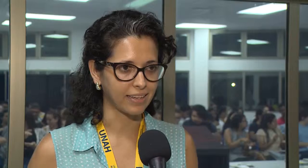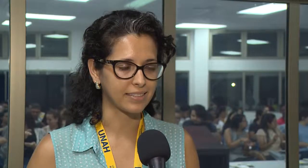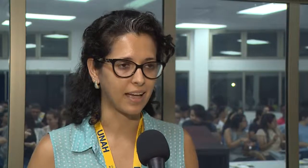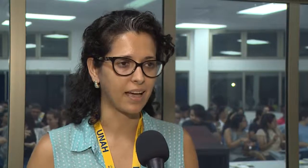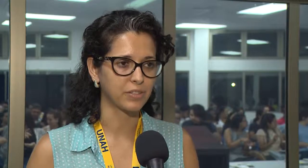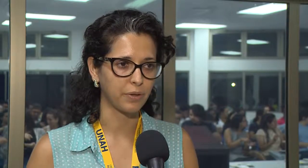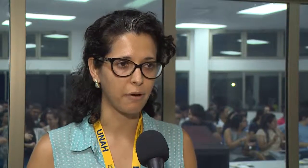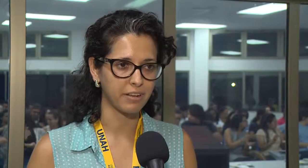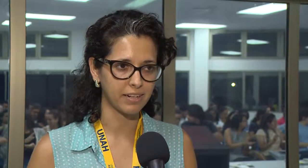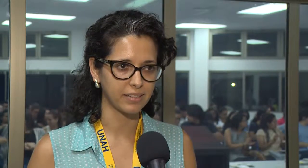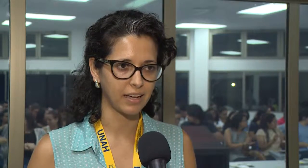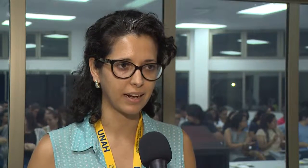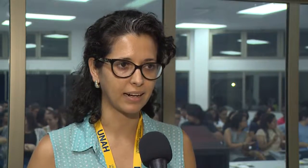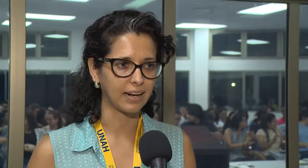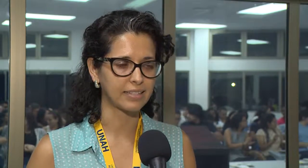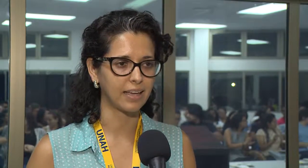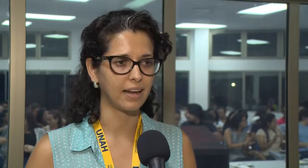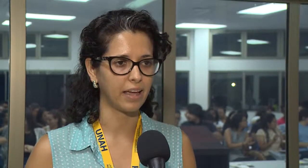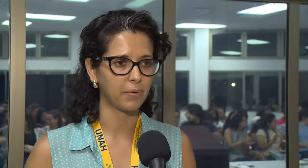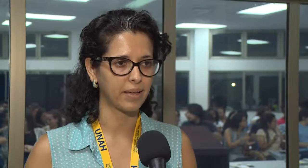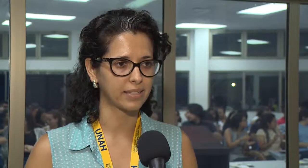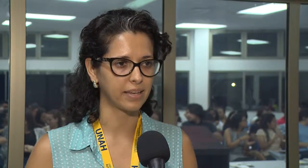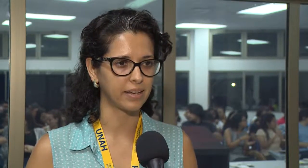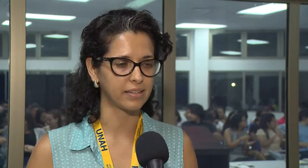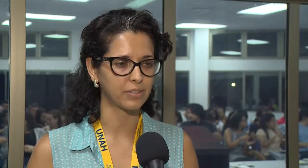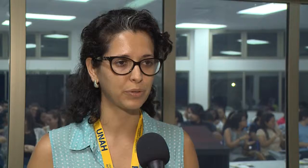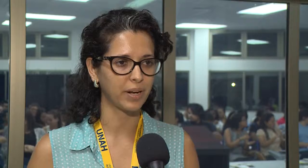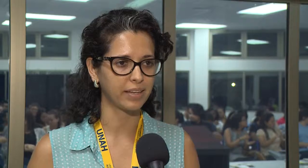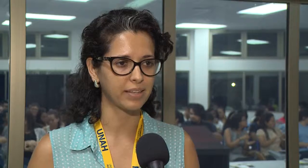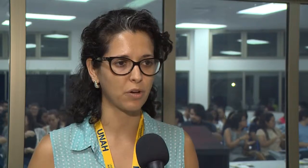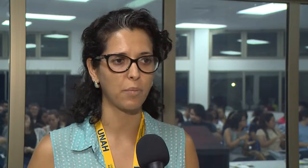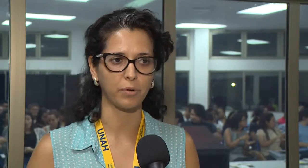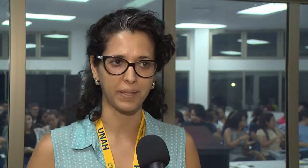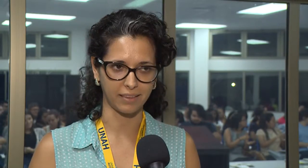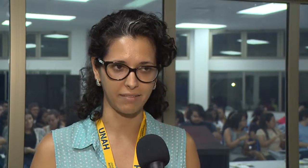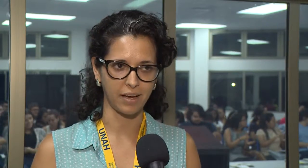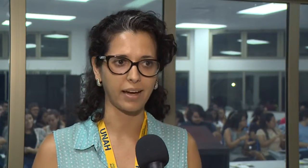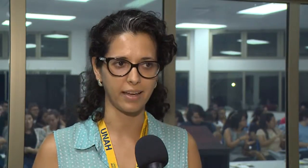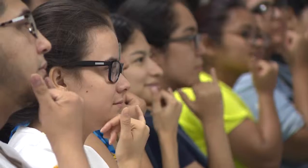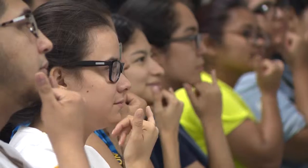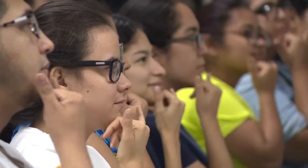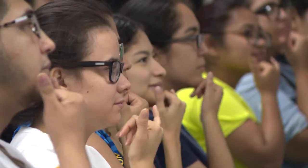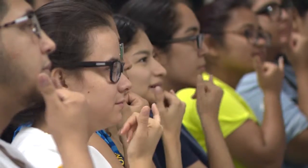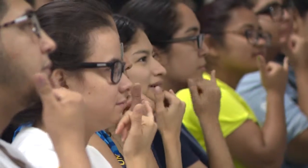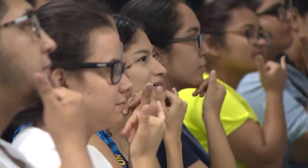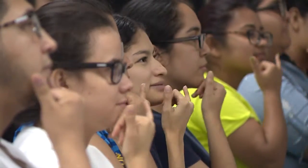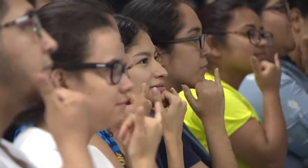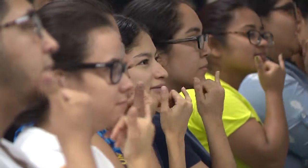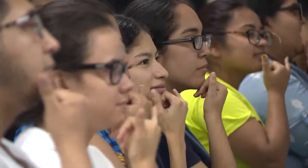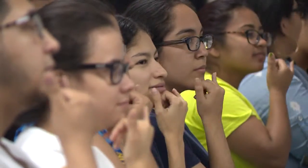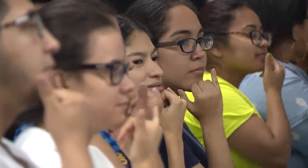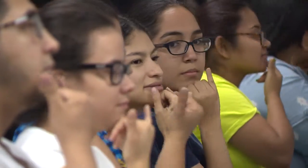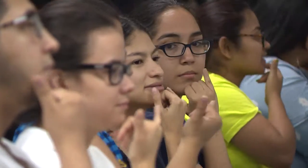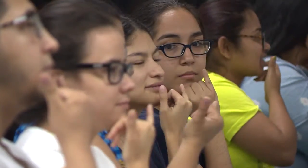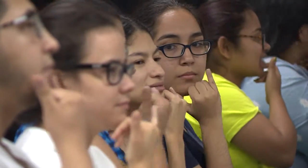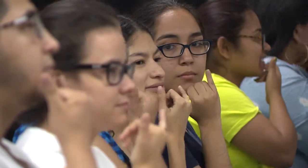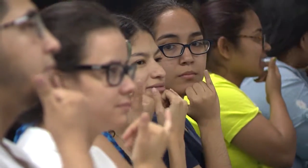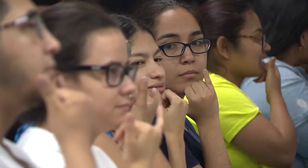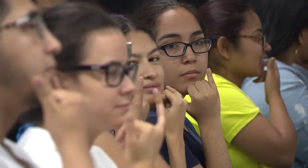que está en Ciudad Universitaria, la clase de lengua de señas hondureñas, como adoptativa aquí a la UNAVS. En la búsqueda por la integración de las